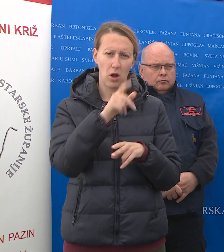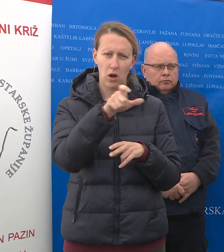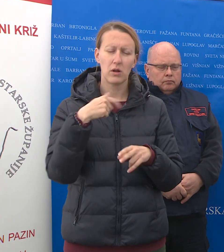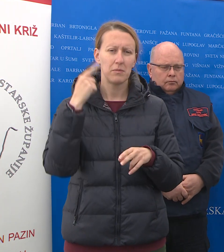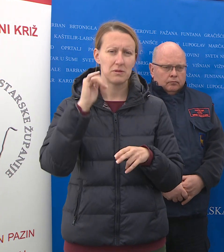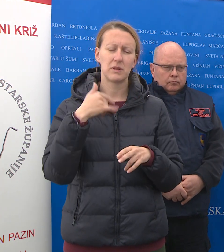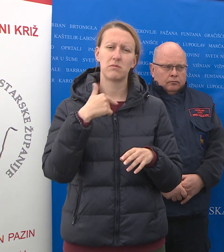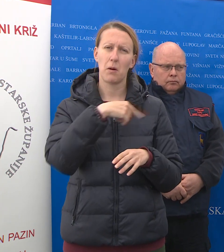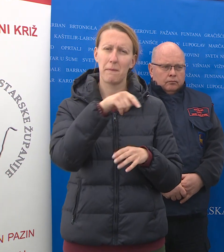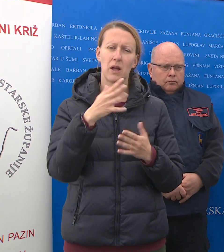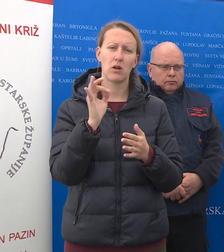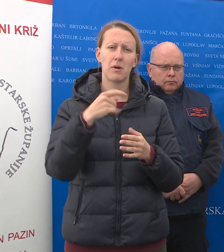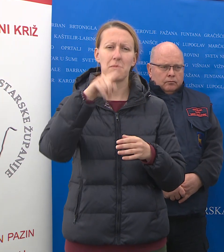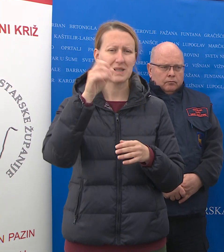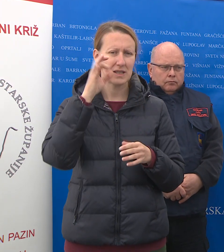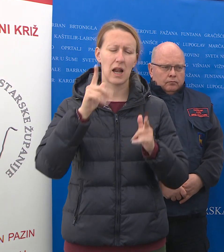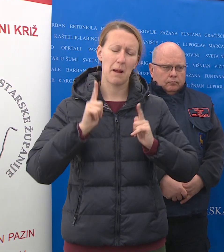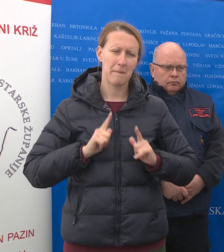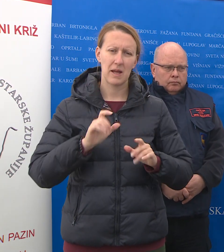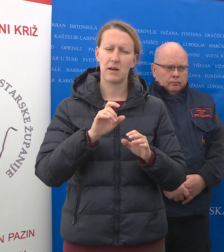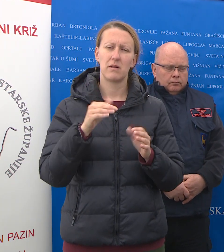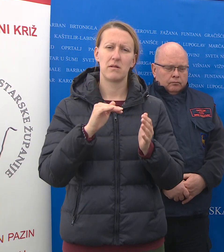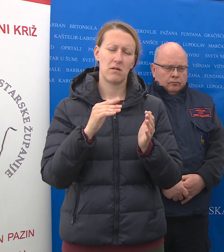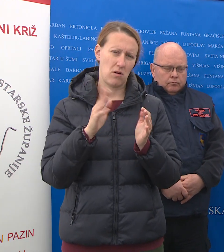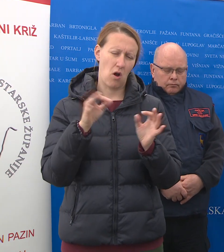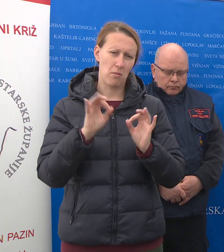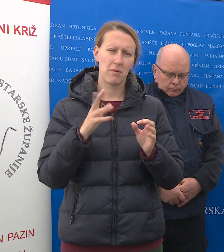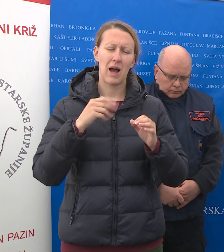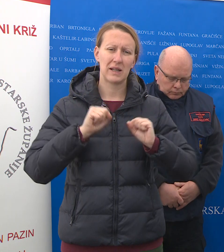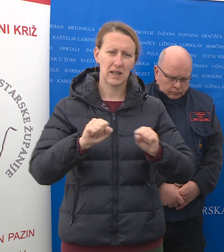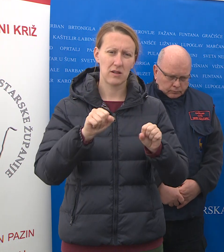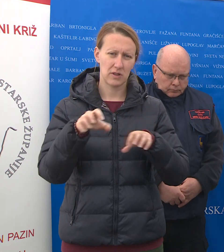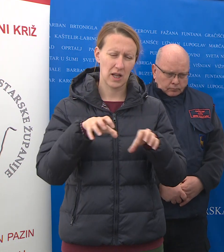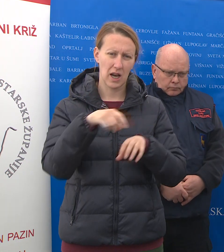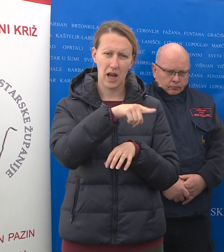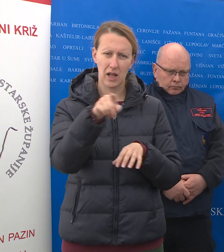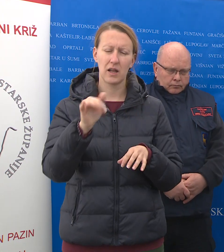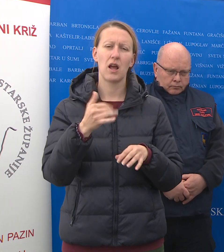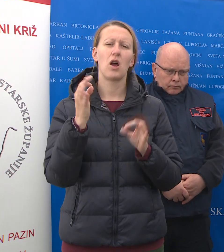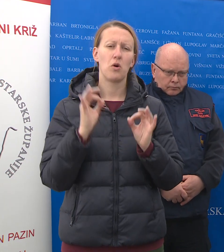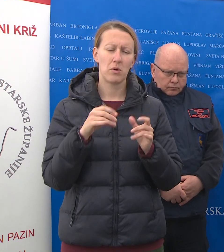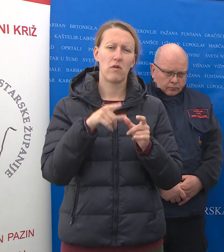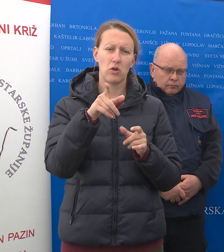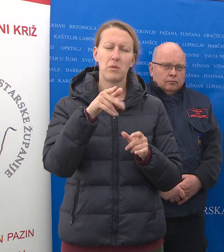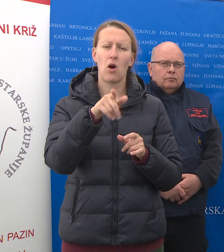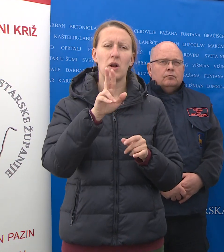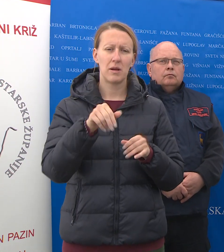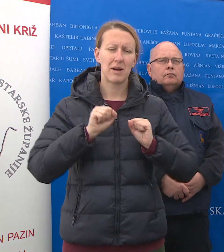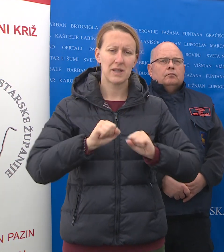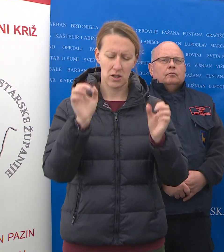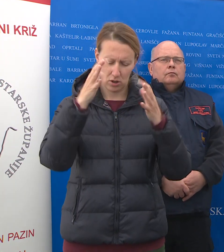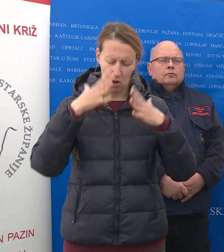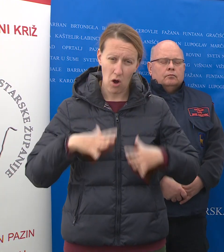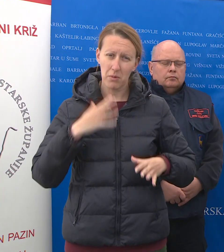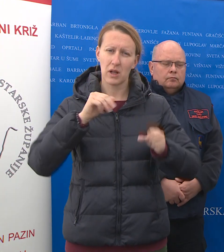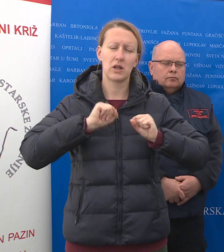oboljelih, ja mislim da smo mi dobrih mjesec dana mirni. A zaštita zdravstvenih djelatnika je upravo u tome da oni imaju zaštitnu